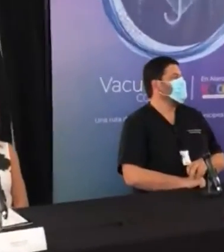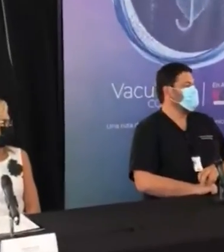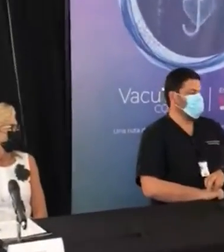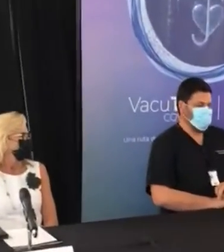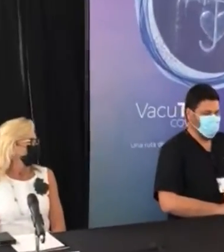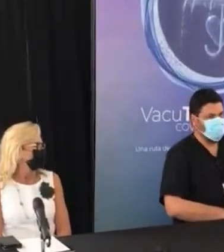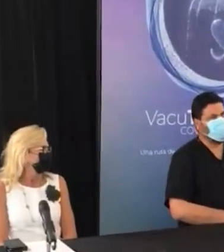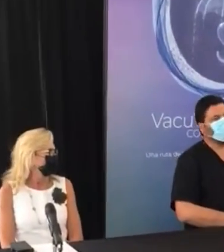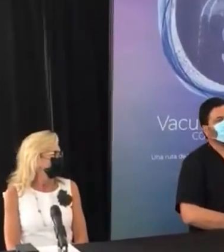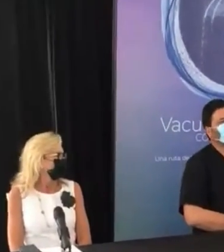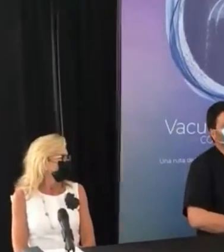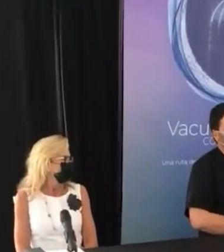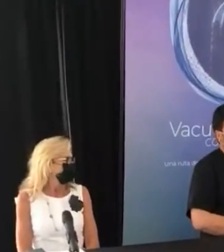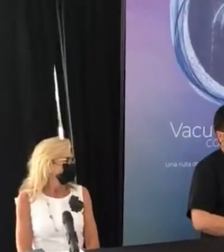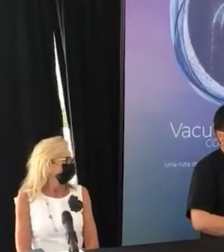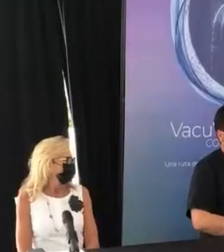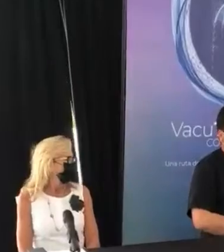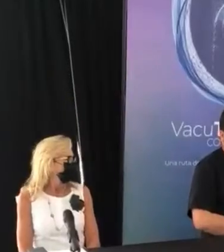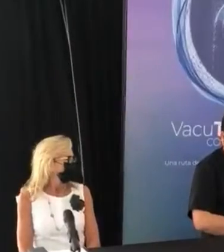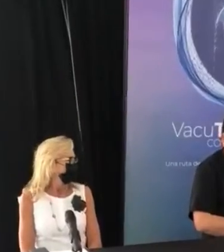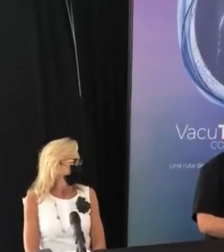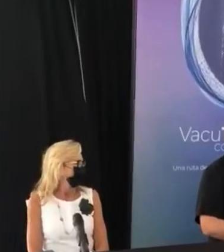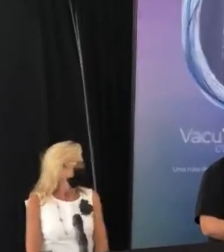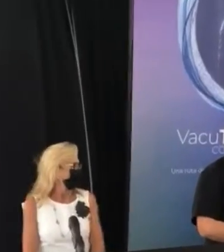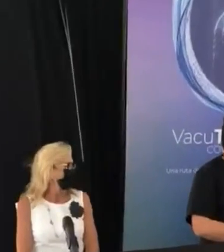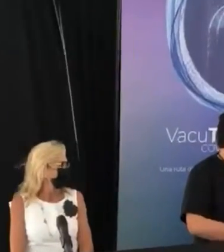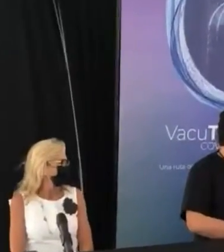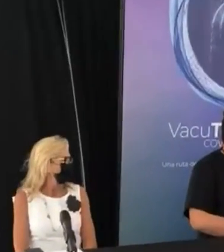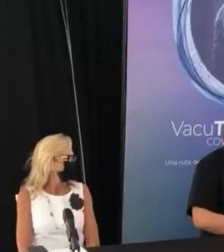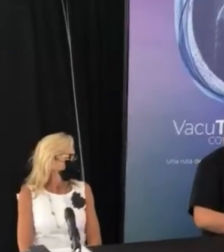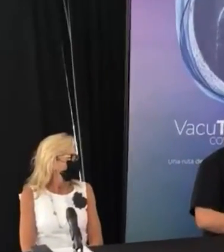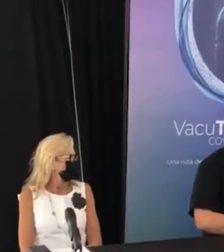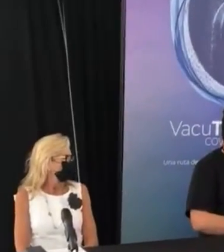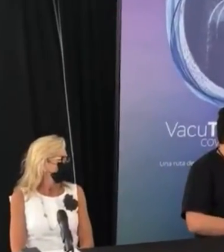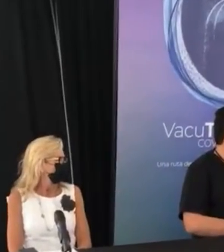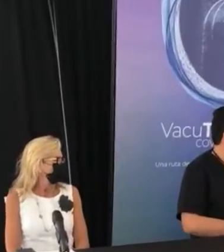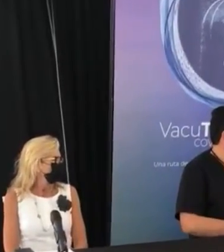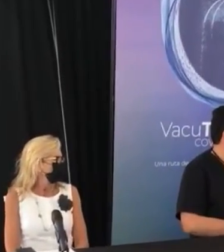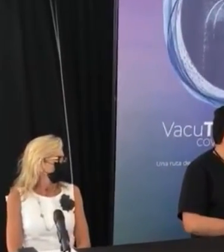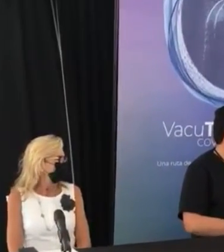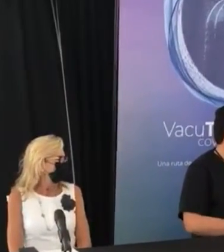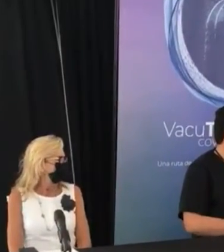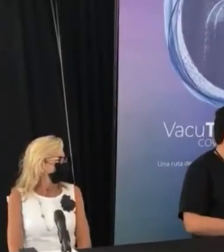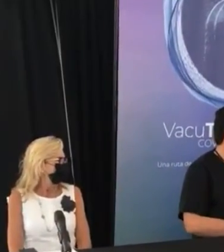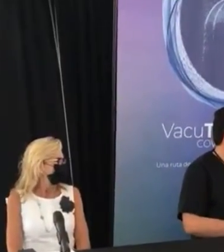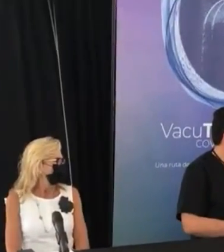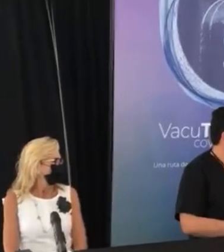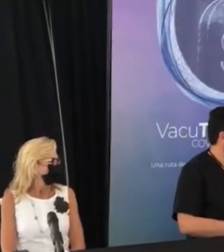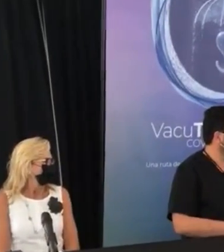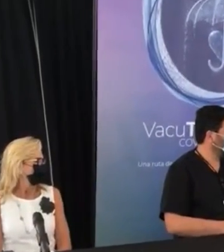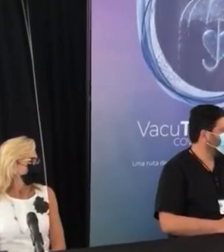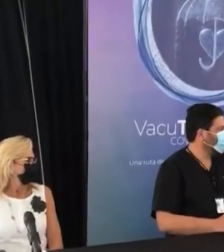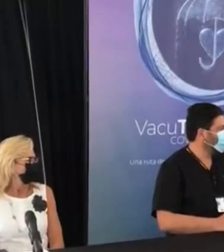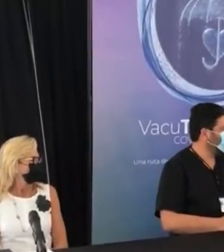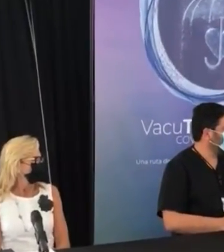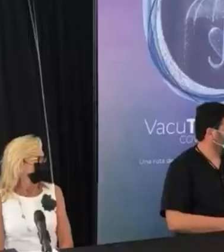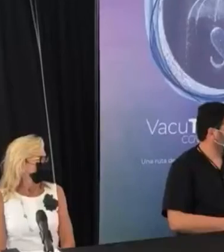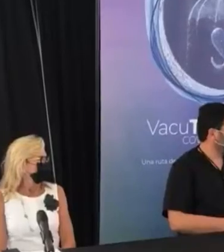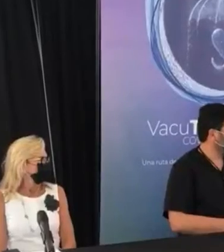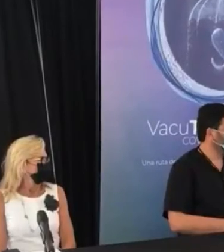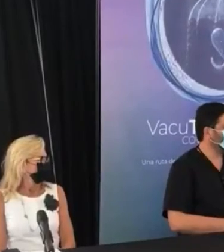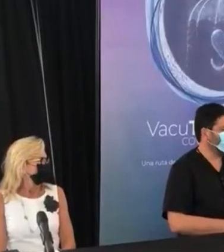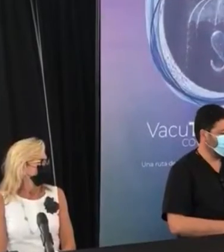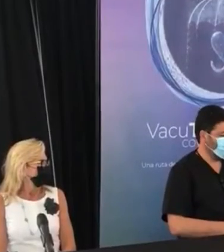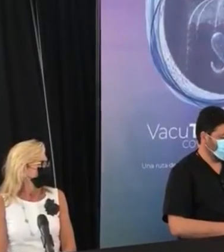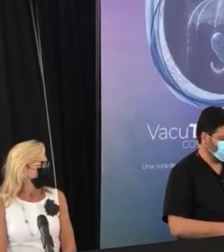en el sentido de que básicamente cuando se planean las segundas dosis, por lo regular no están todas a la misma vez, los centros de vacunación tienen